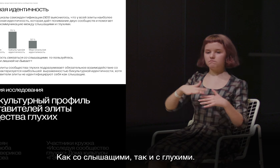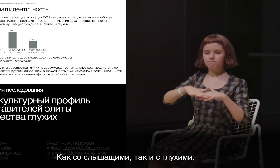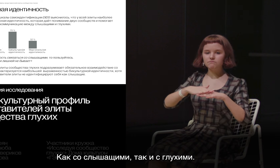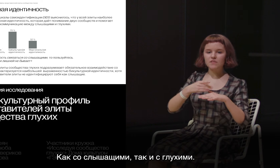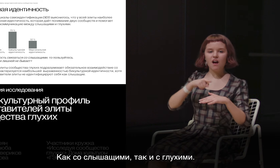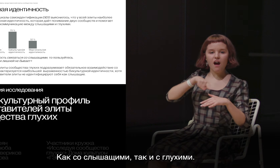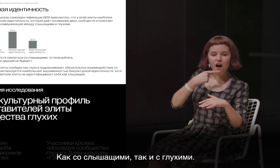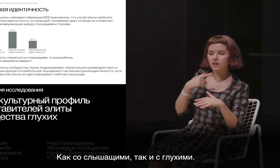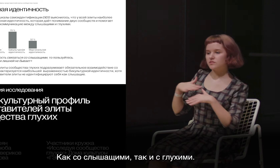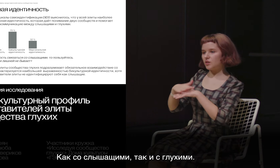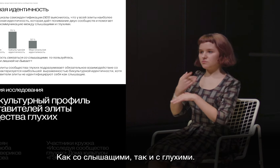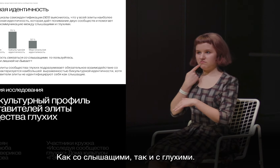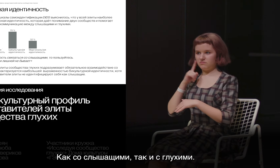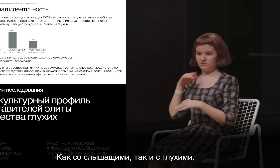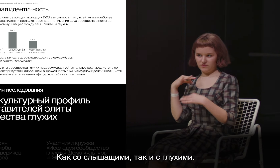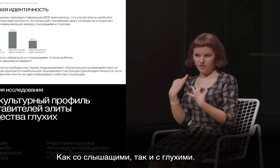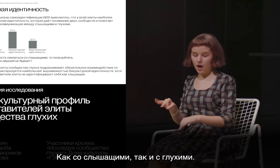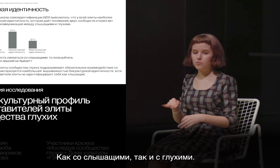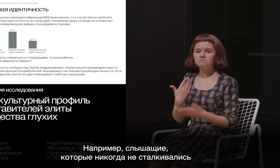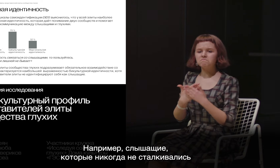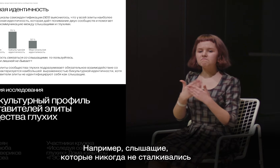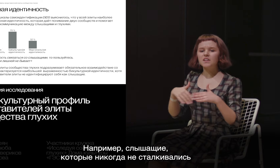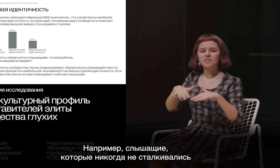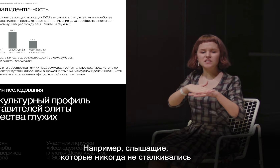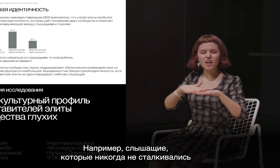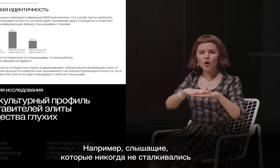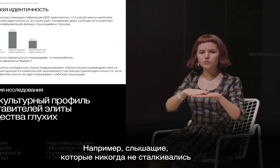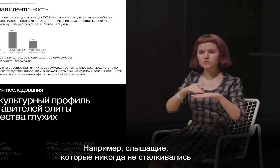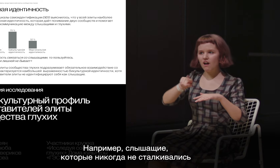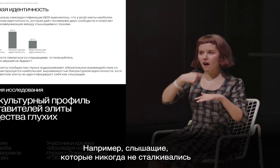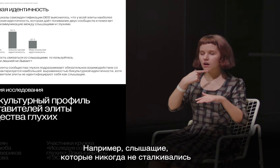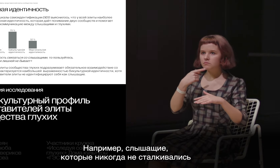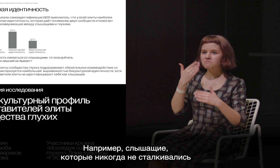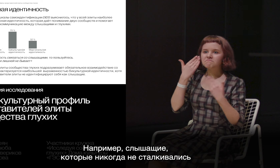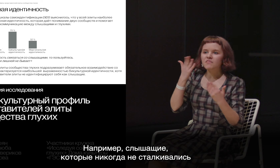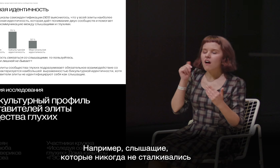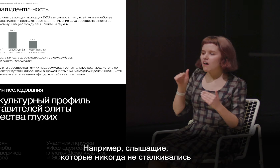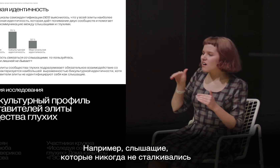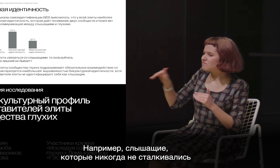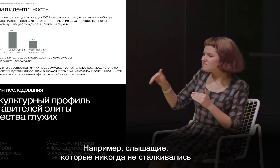элита, может свободно общаться со слышащими, как со слышащими, так и с глухими. Со слышащими